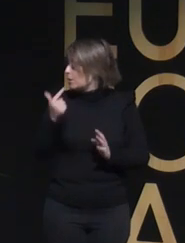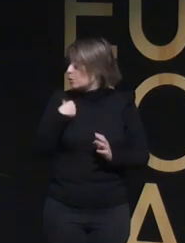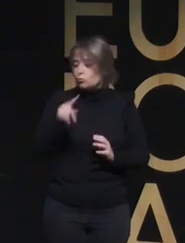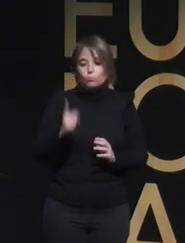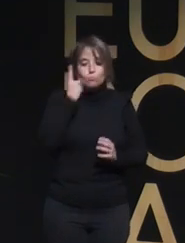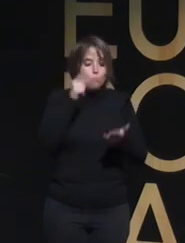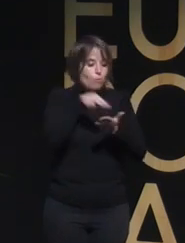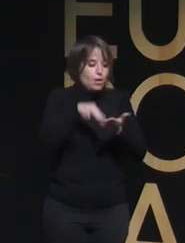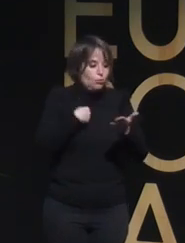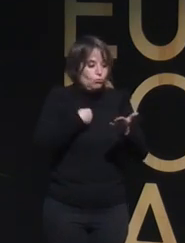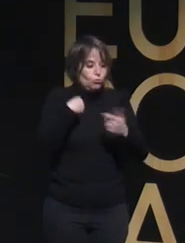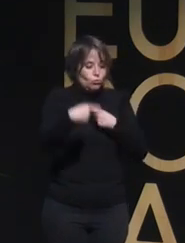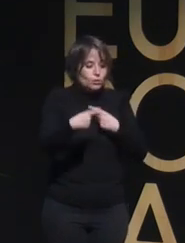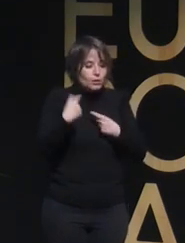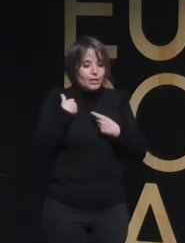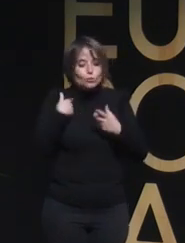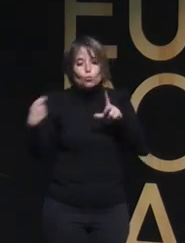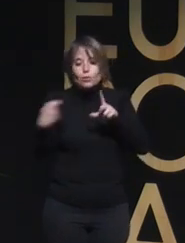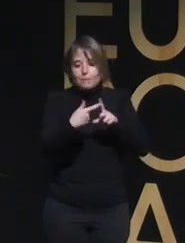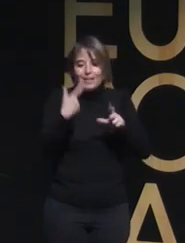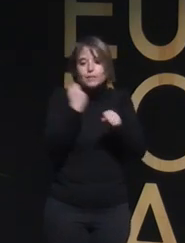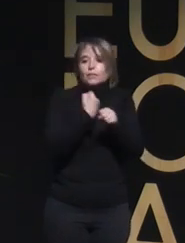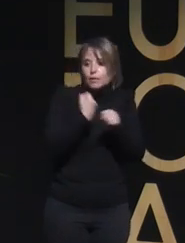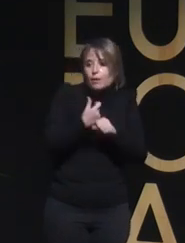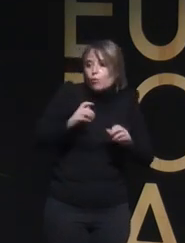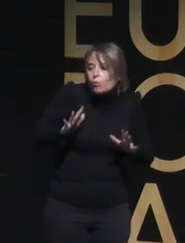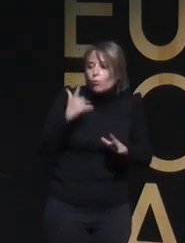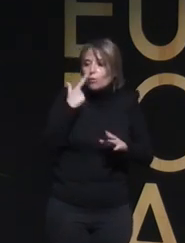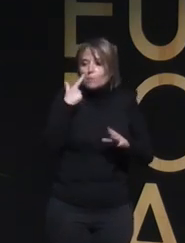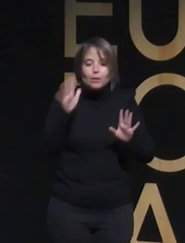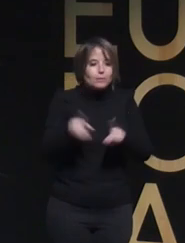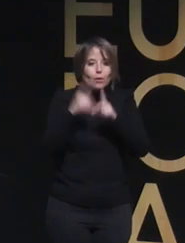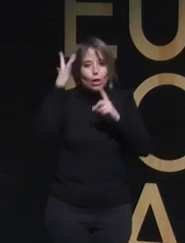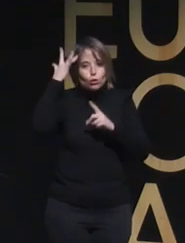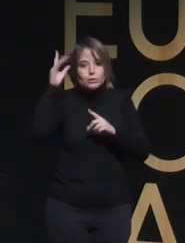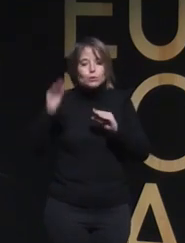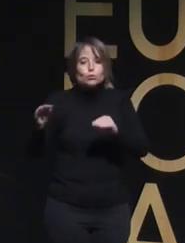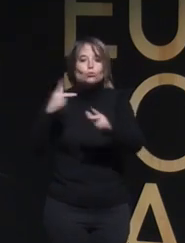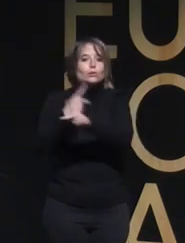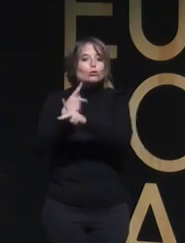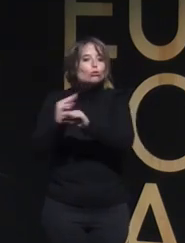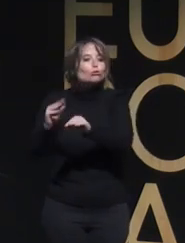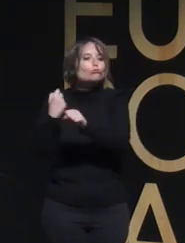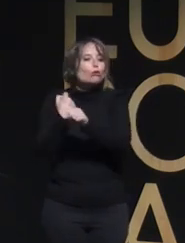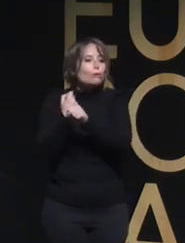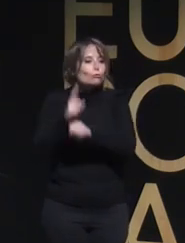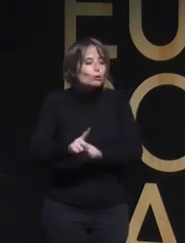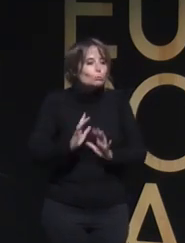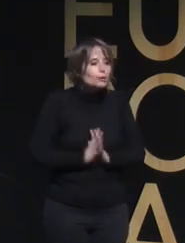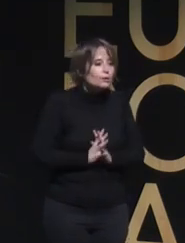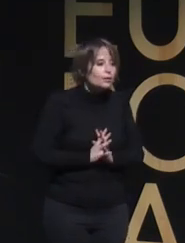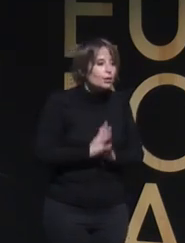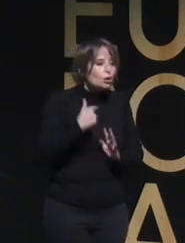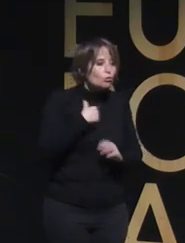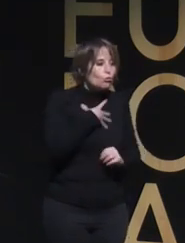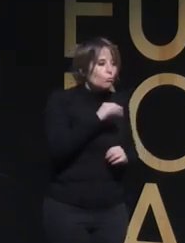todo el rato con el móvil. No, es que es un email, es de trabajo. Sí, claro, pero al adolescente le da igual. Mi trabajo también es el TikTok. Tú puedes estar